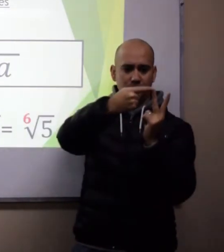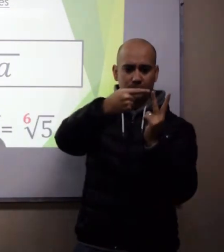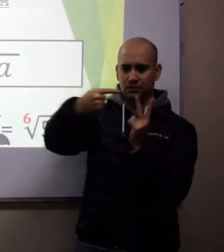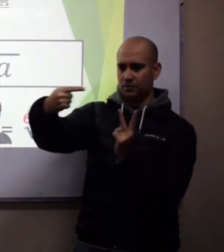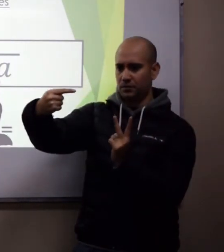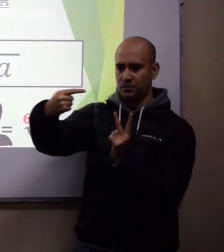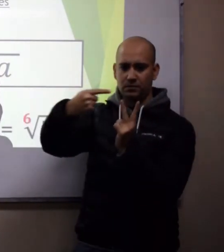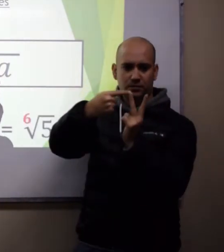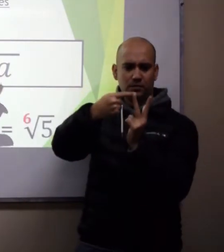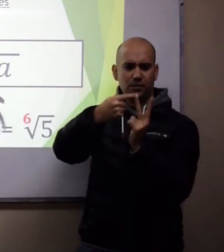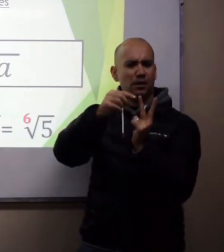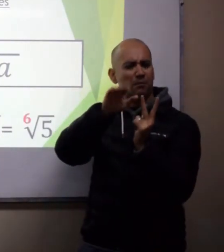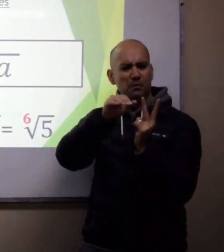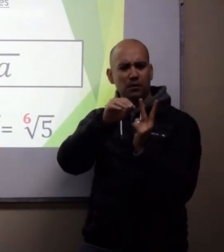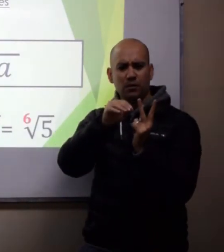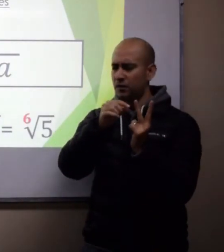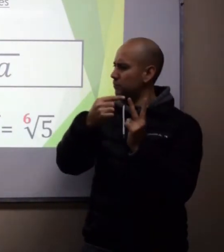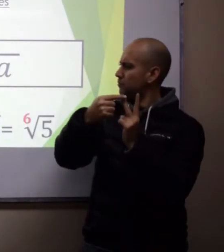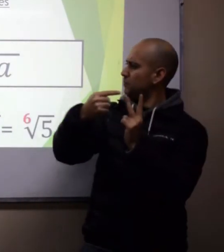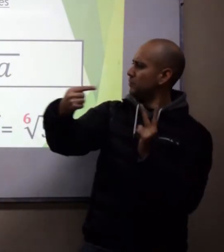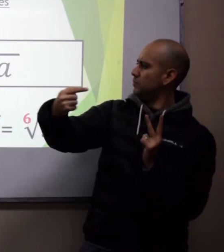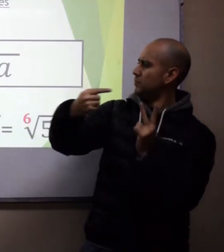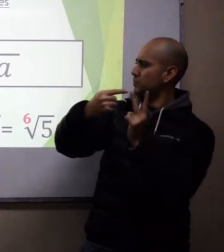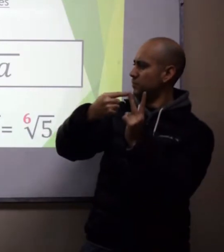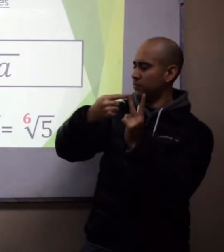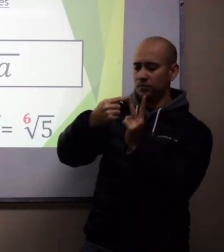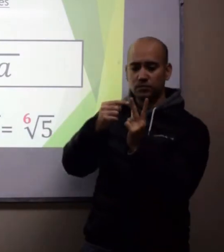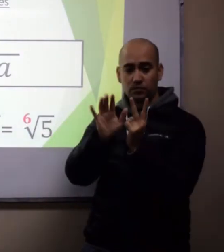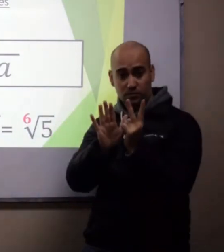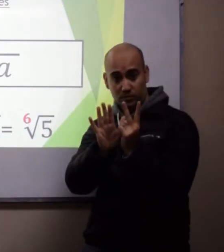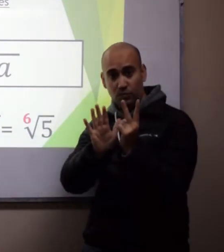Se conserva el radicando y se multiplican los índices.